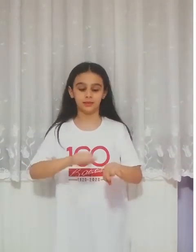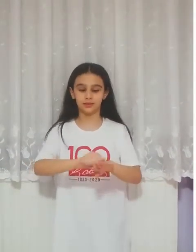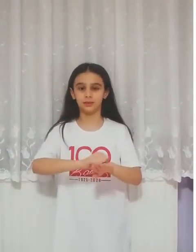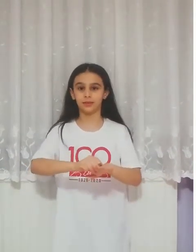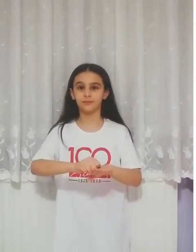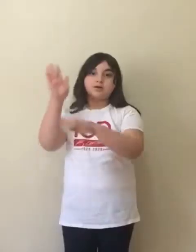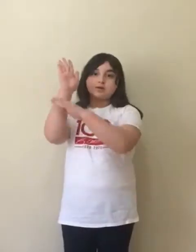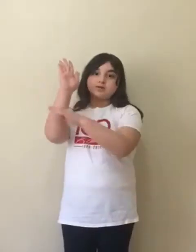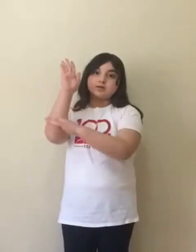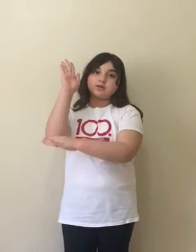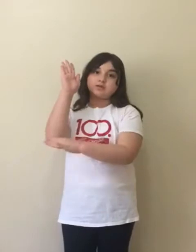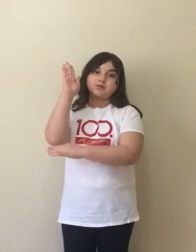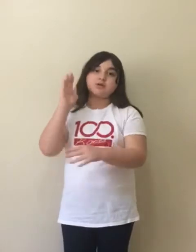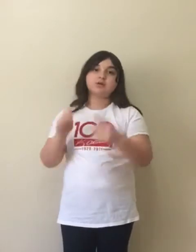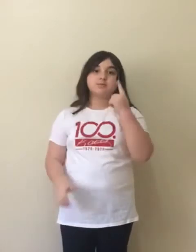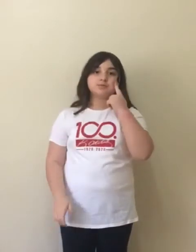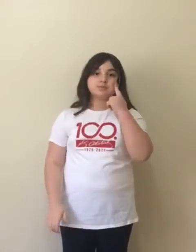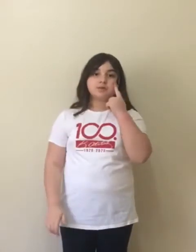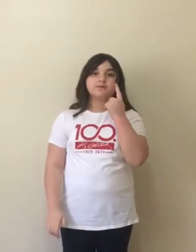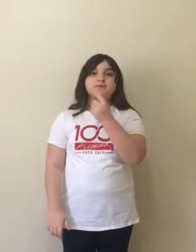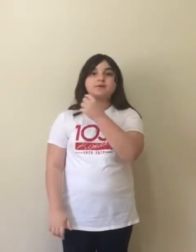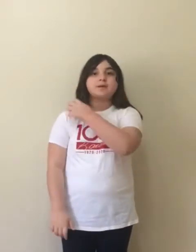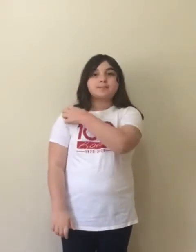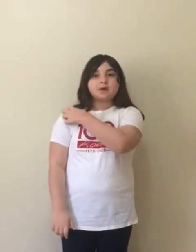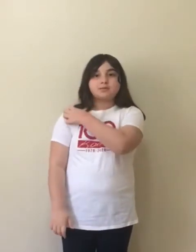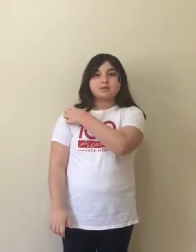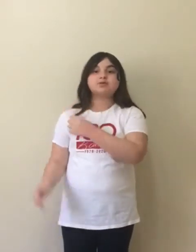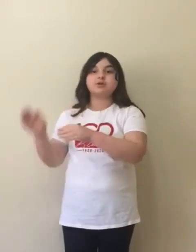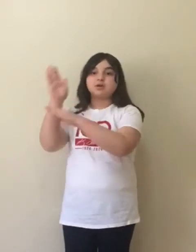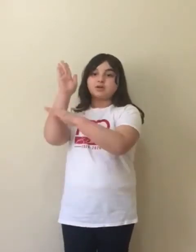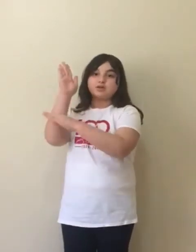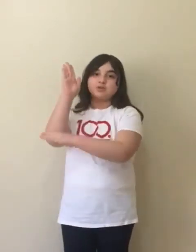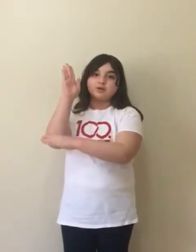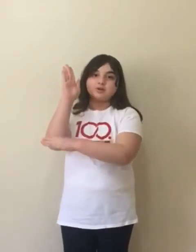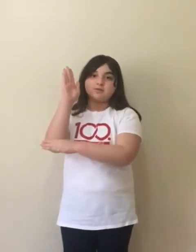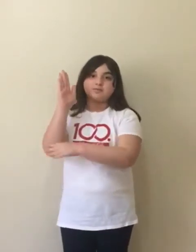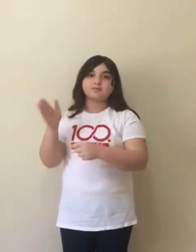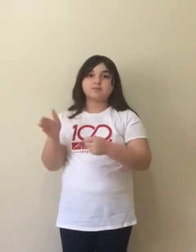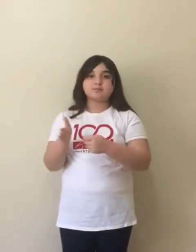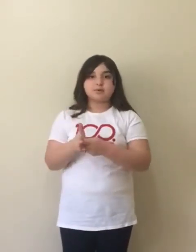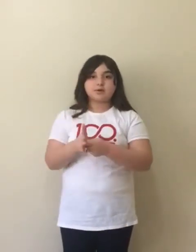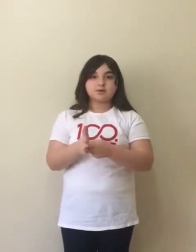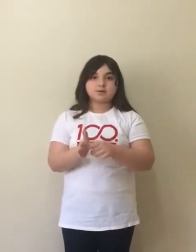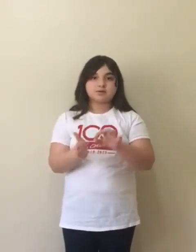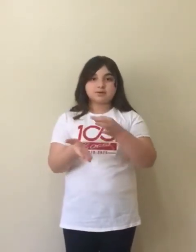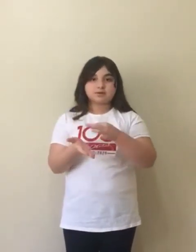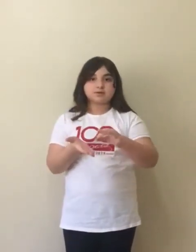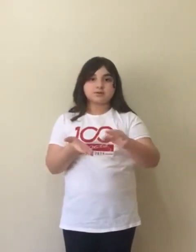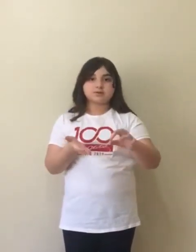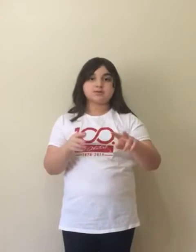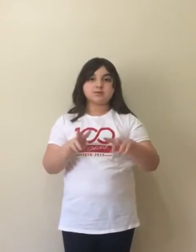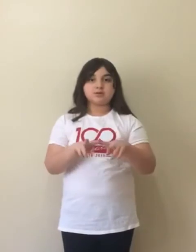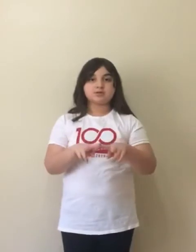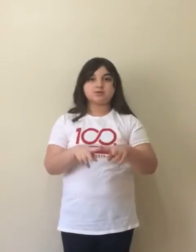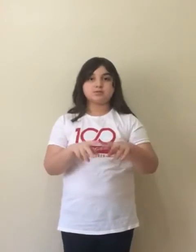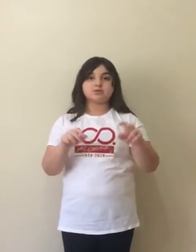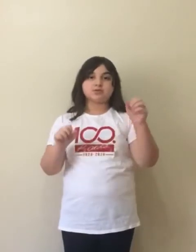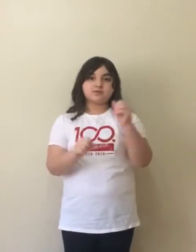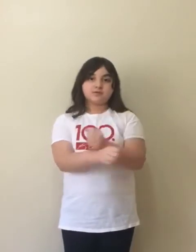taşa. Yaşa Mustafa Kemal Paşa yaşa. Adın yazılacak mücevher